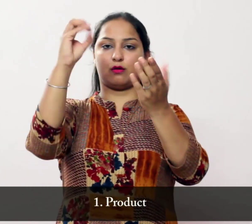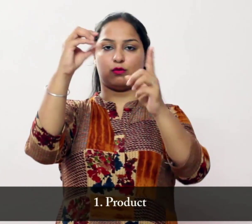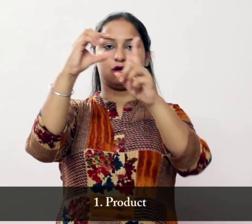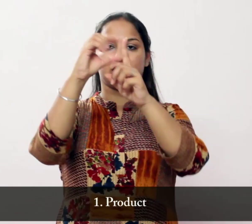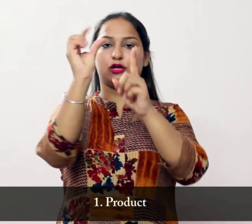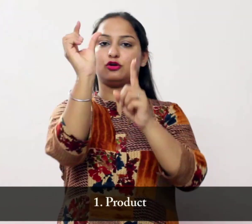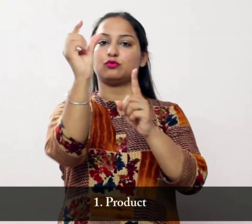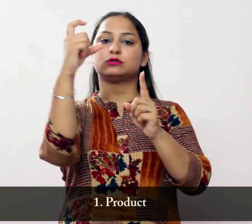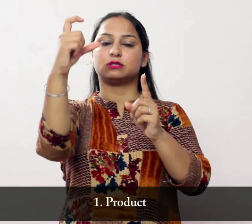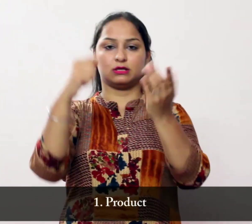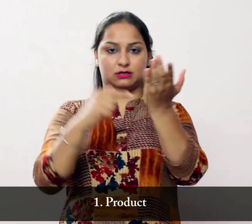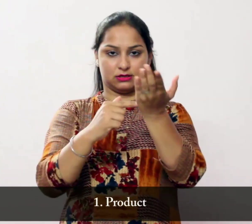उत्पाद,